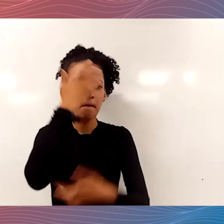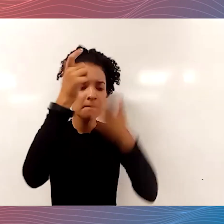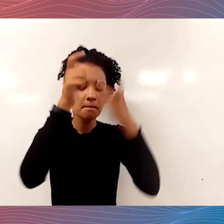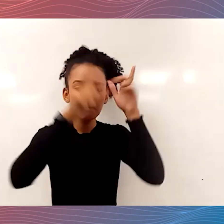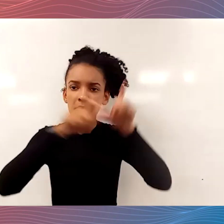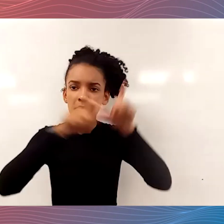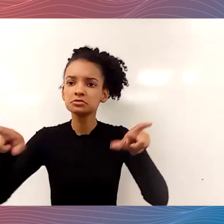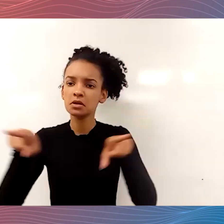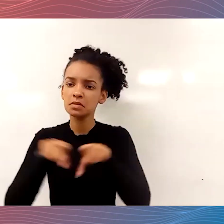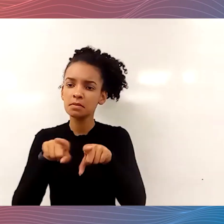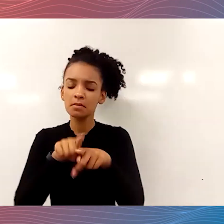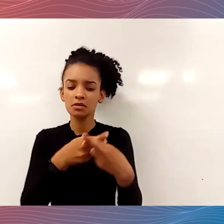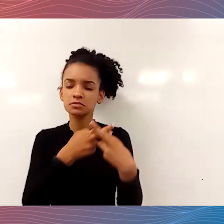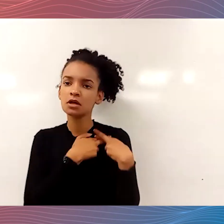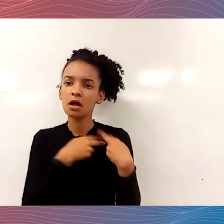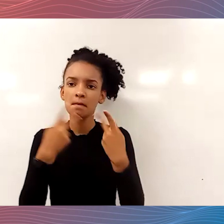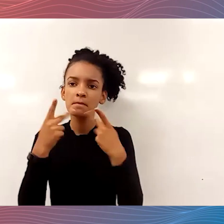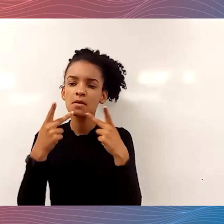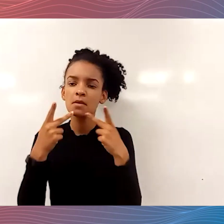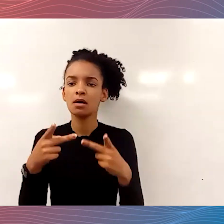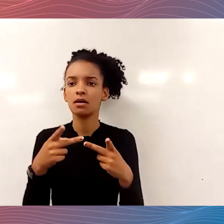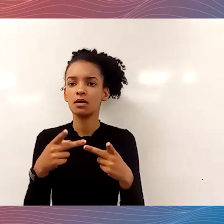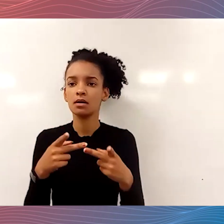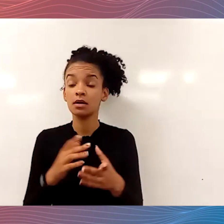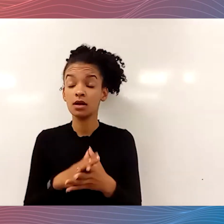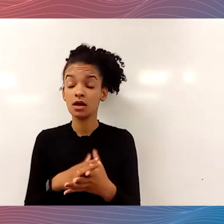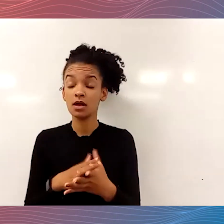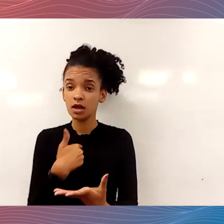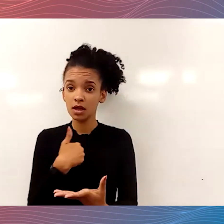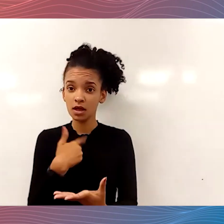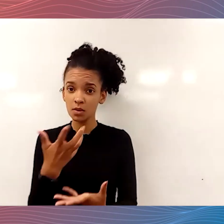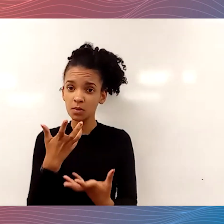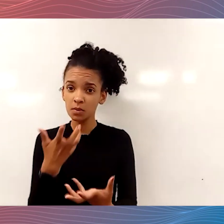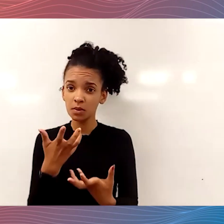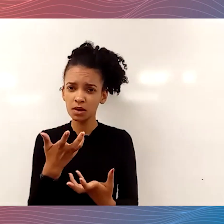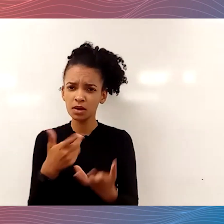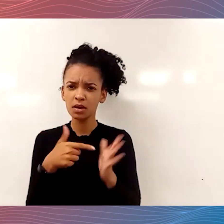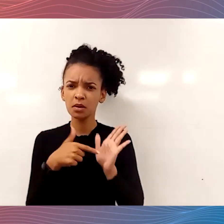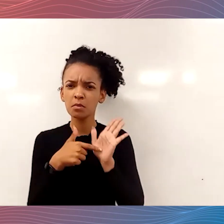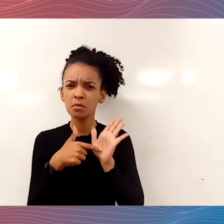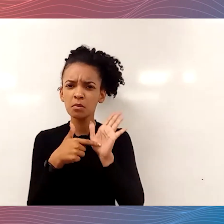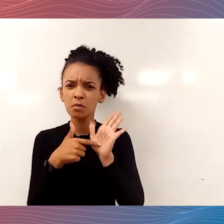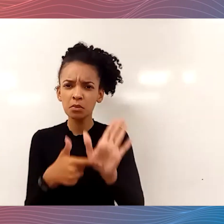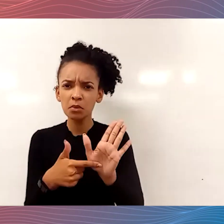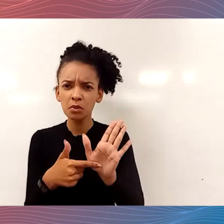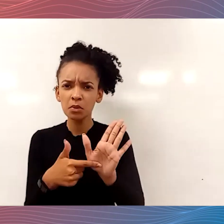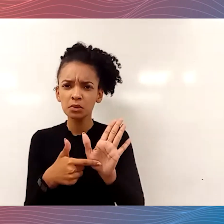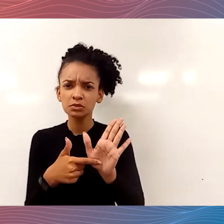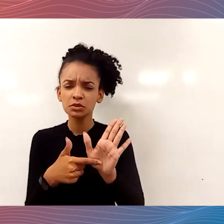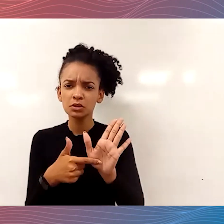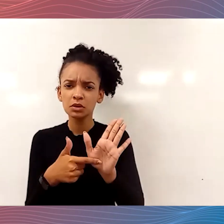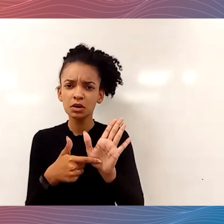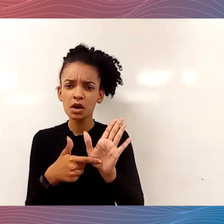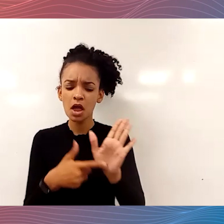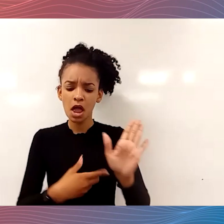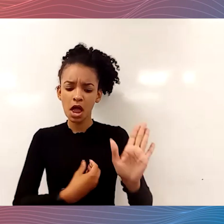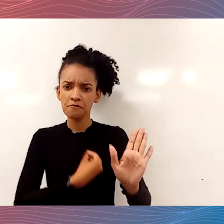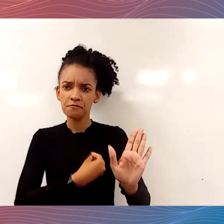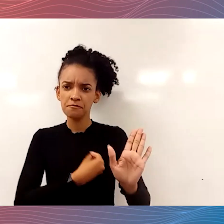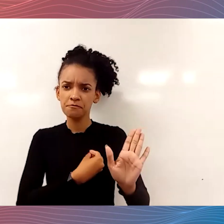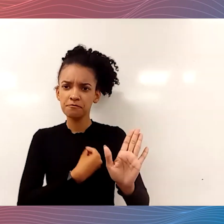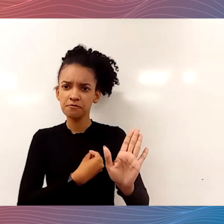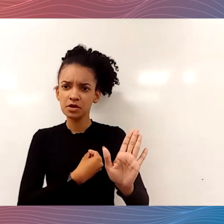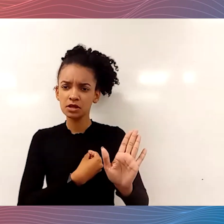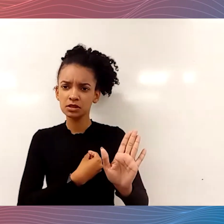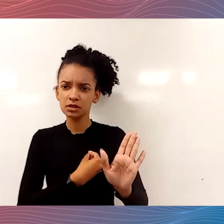Aí, irmãos, eu queria que esse tipo de vida que eles vivem 24 horas, pudesse, 24 horas no Espírito, porque fora do Espírito não funciona,